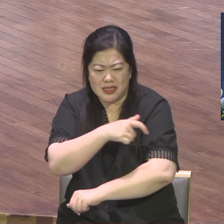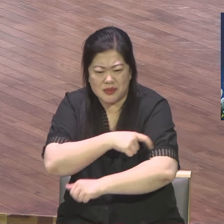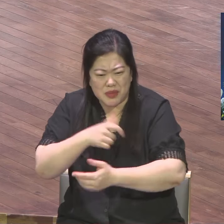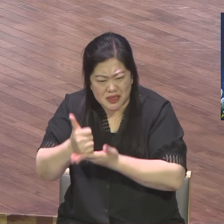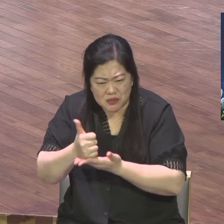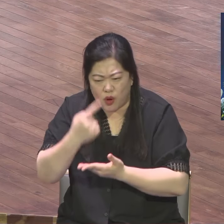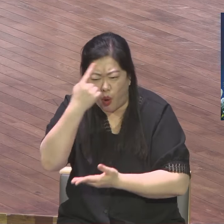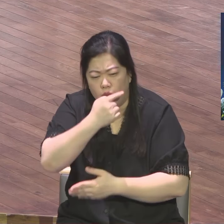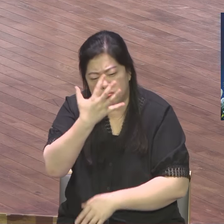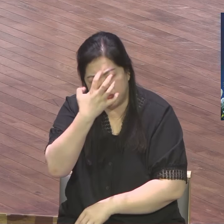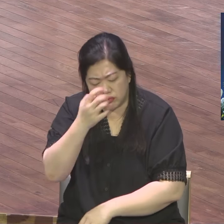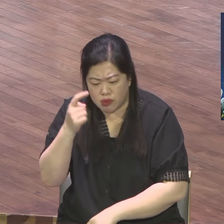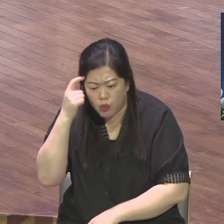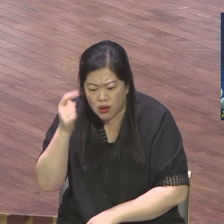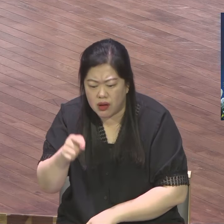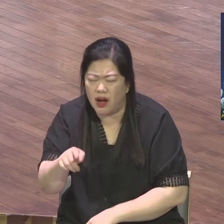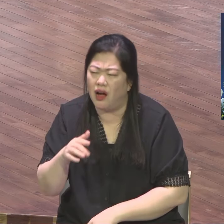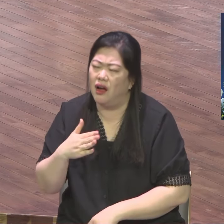그래 못하게 생겼어요.